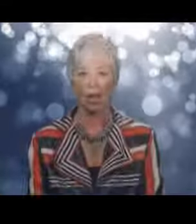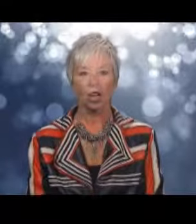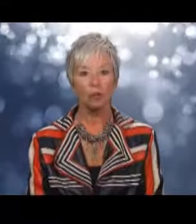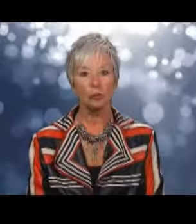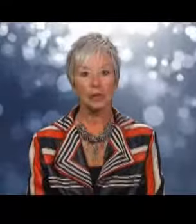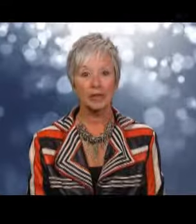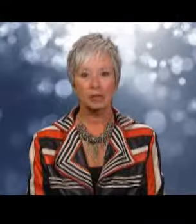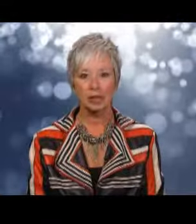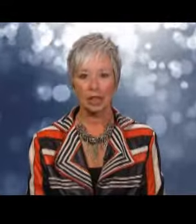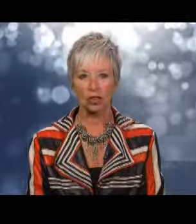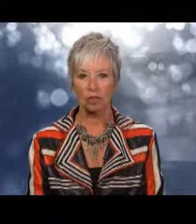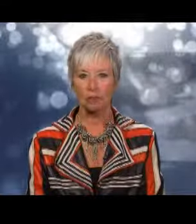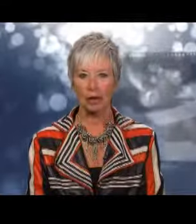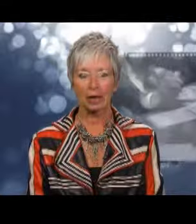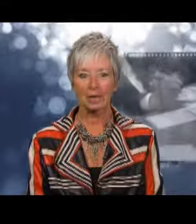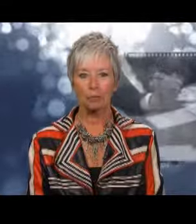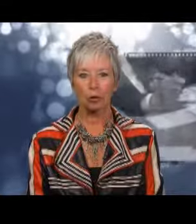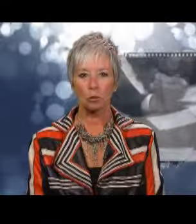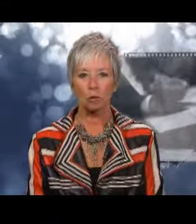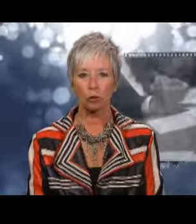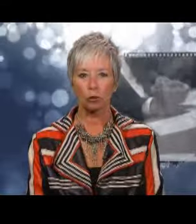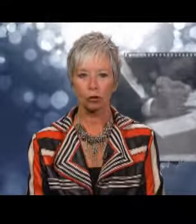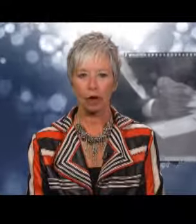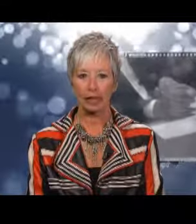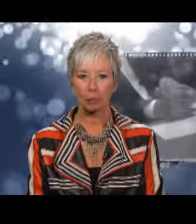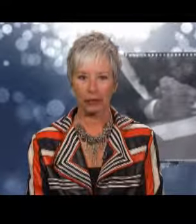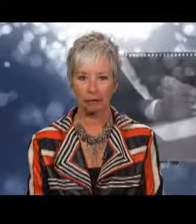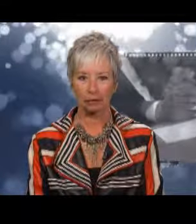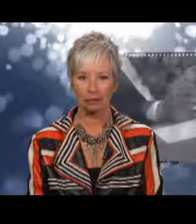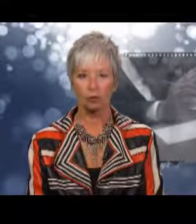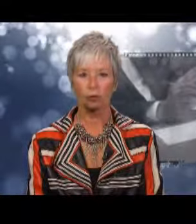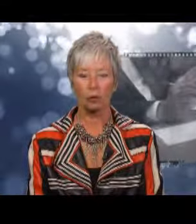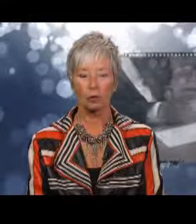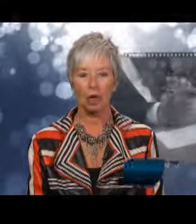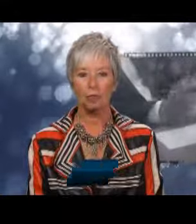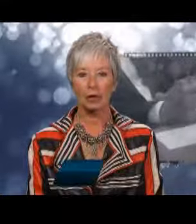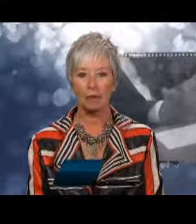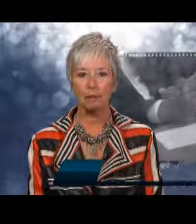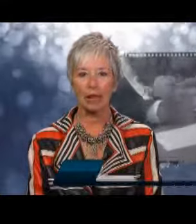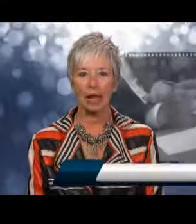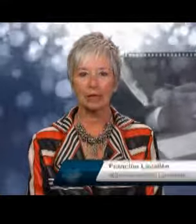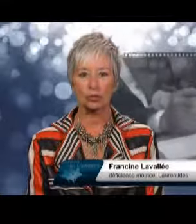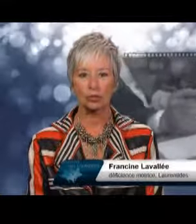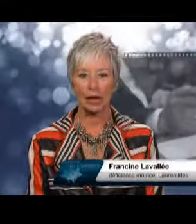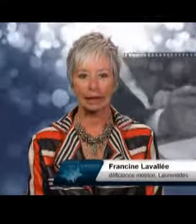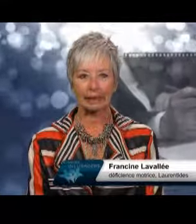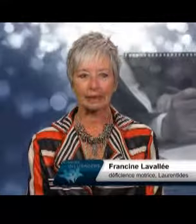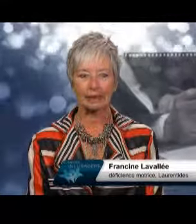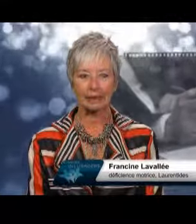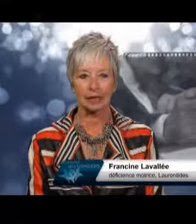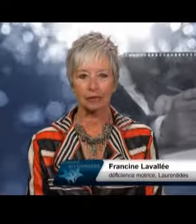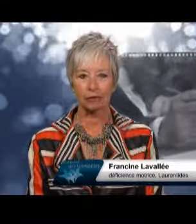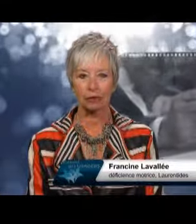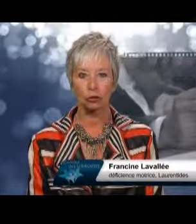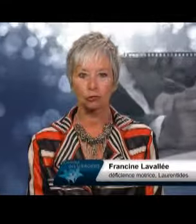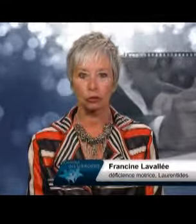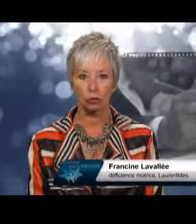Le comité des usagers n'est pas là simplement pour recevoir les plaintes. Nous sommes là pour l'amélioration de la qualité des services que vous